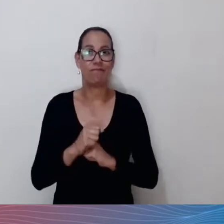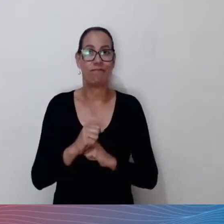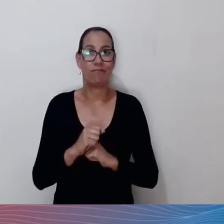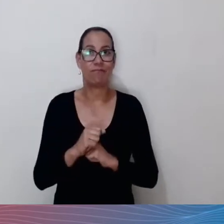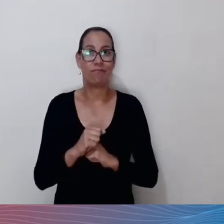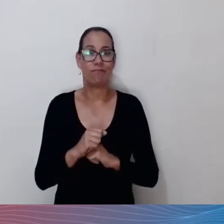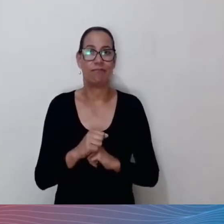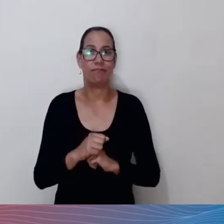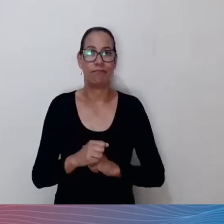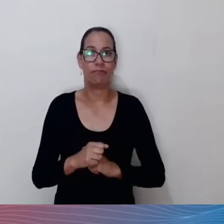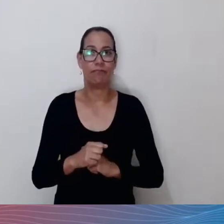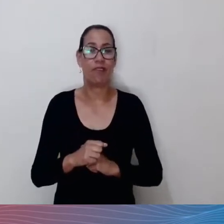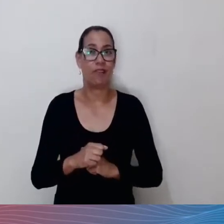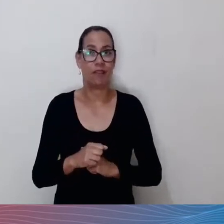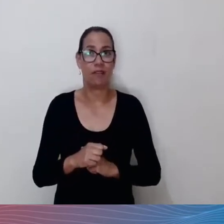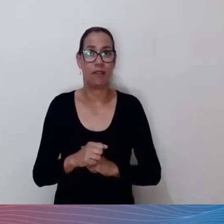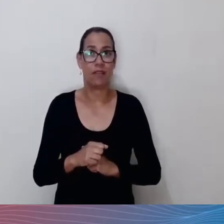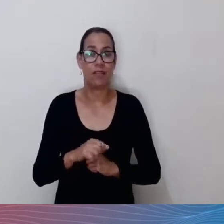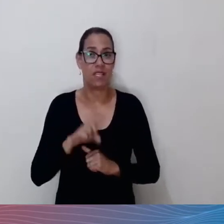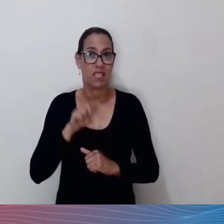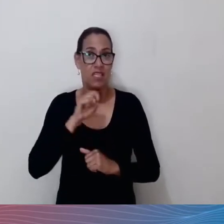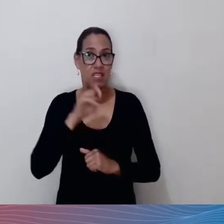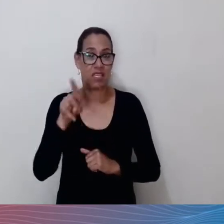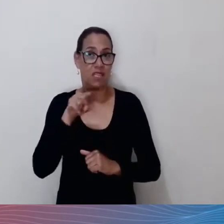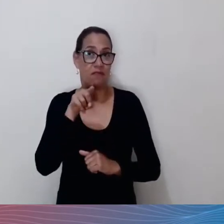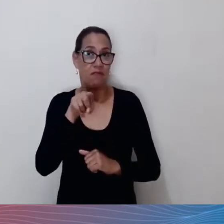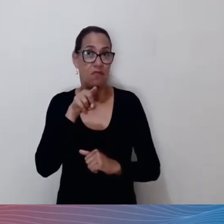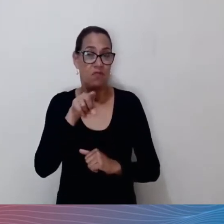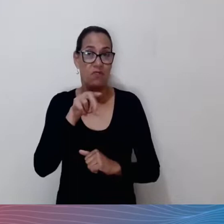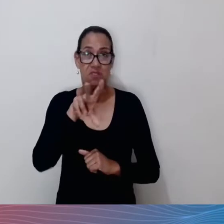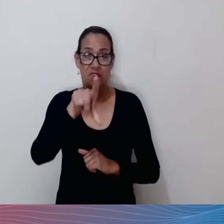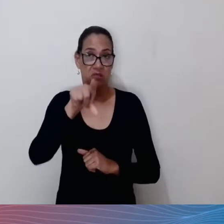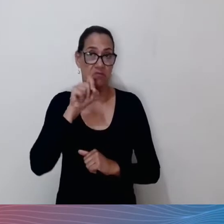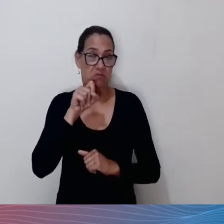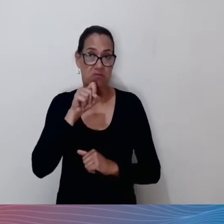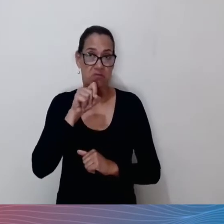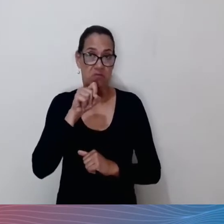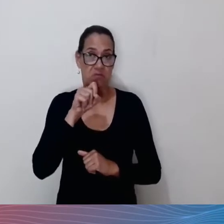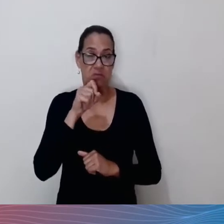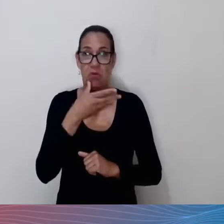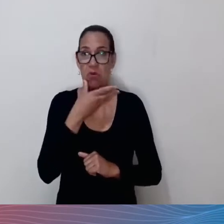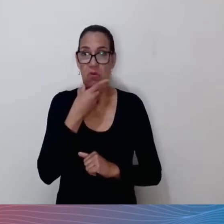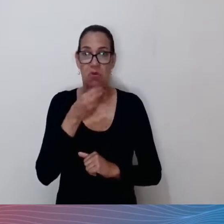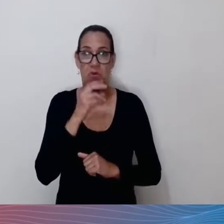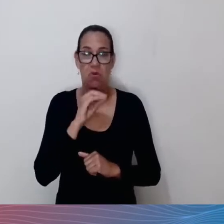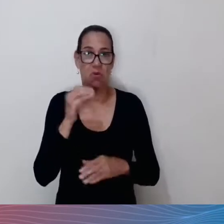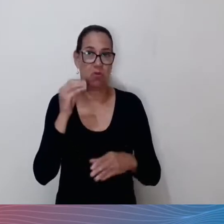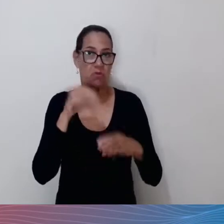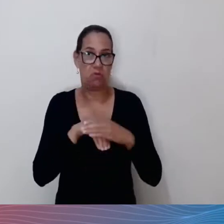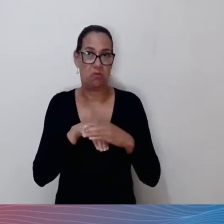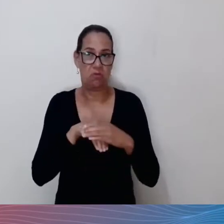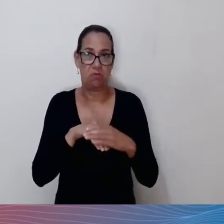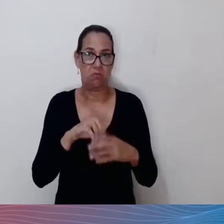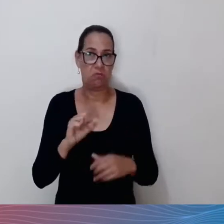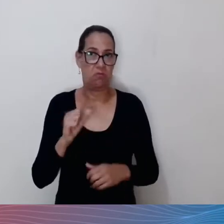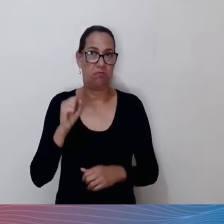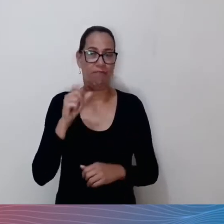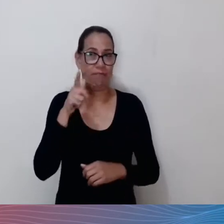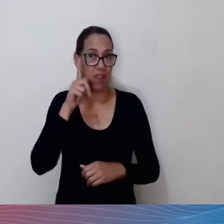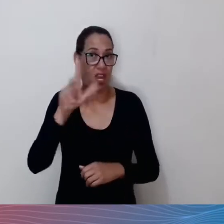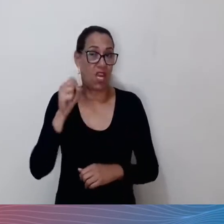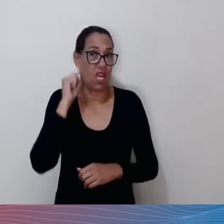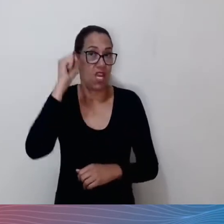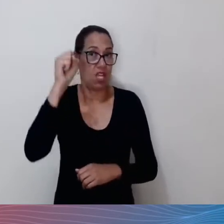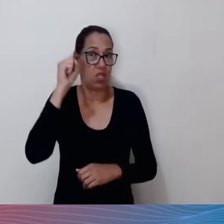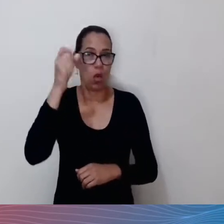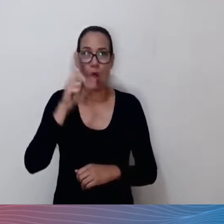escolheu, foi eleito ou não foi eleito. Irmãos, o importante é que sabemos que o Senhor está no trono.